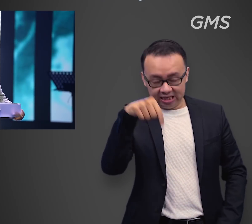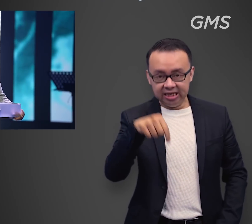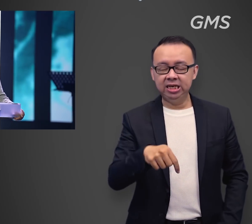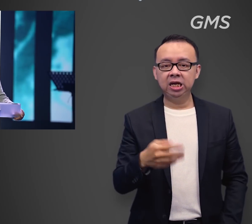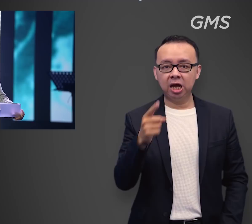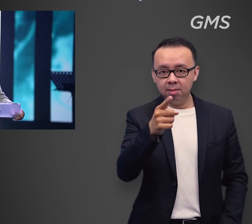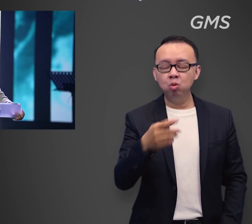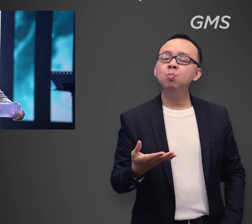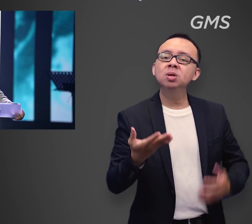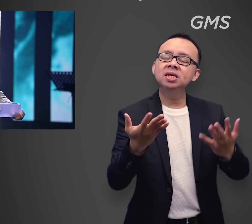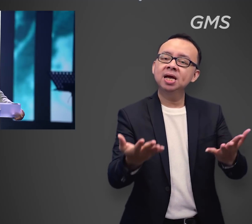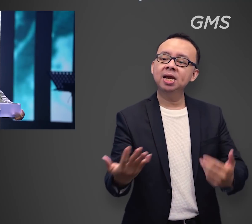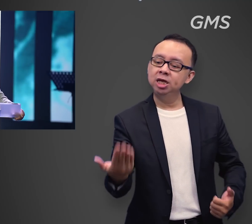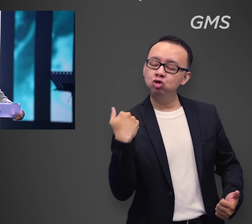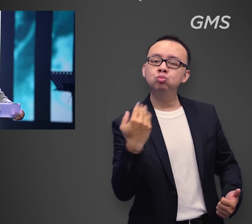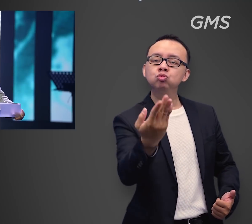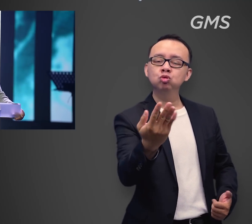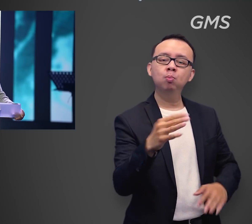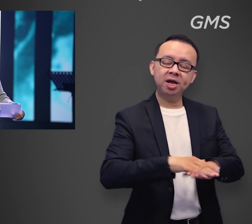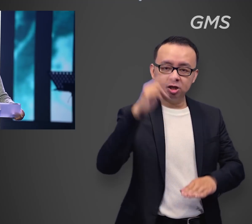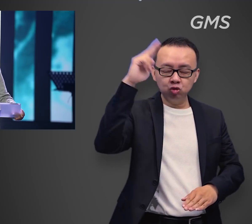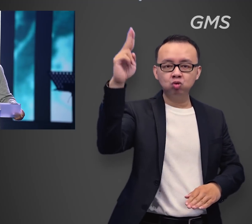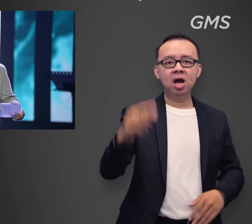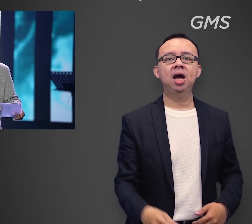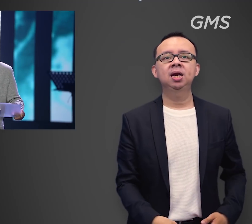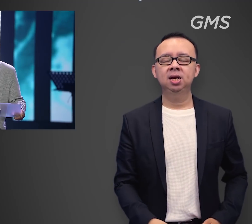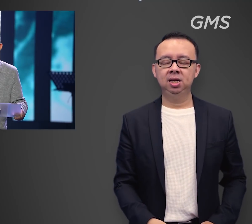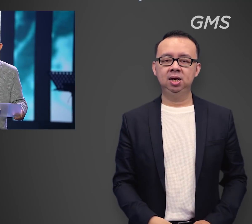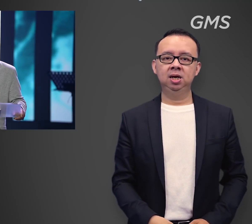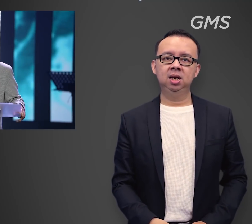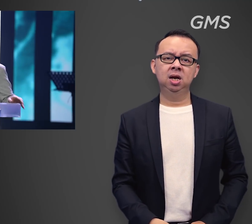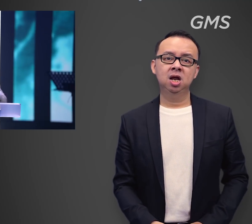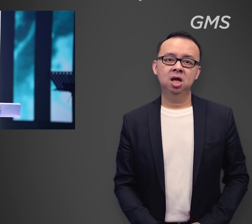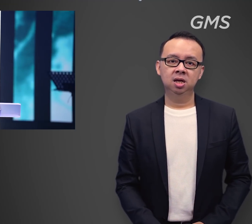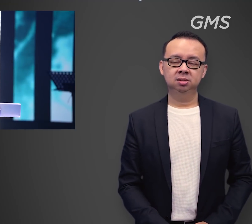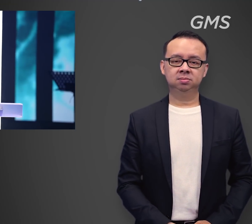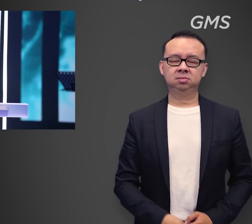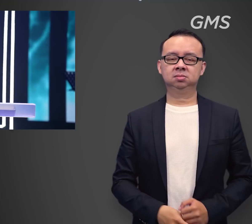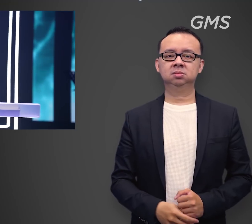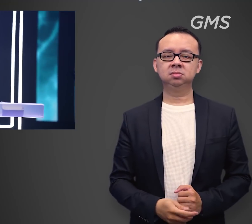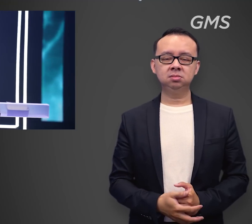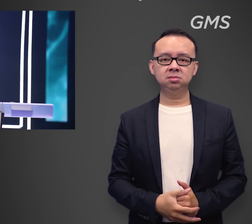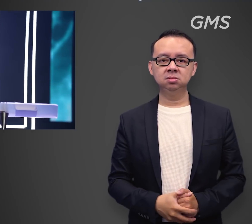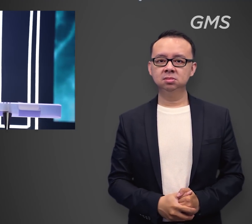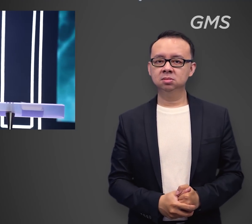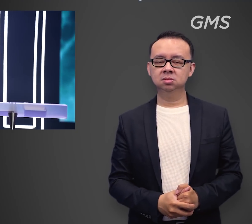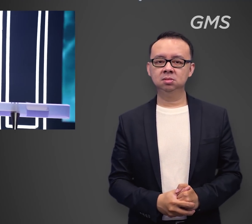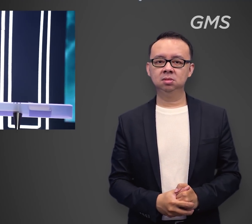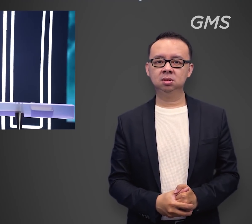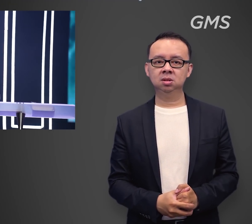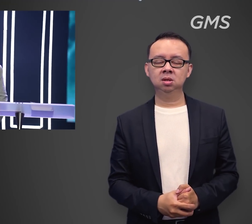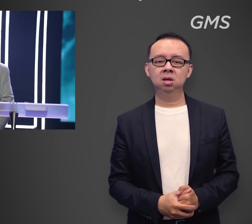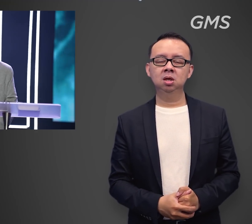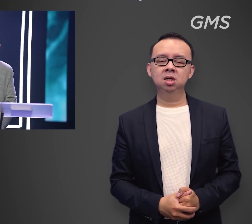Tuhan. Itu langsung menjamah hidupmu. Seperti seorang bapak yang menunggu tiap hari. Anak